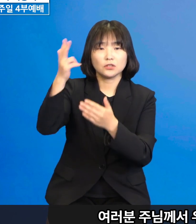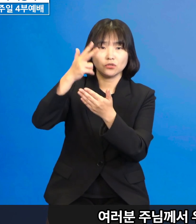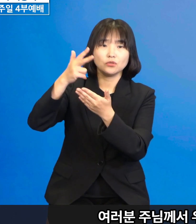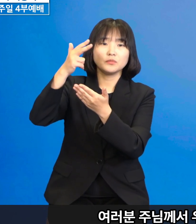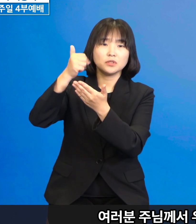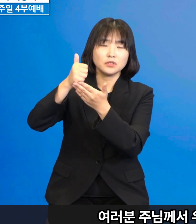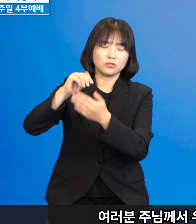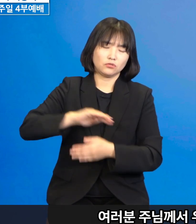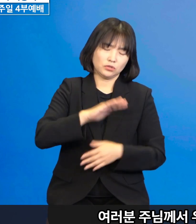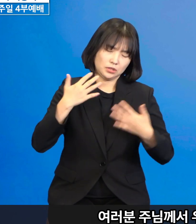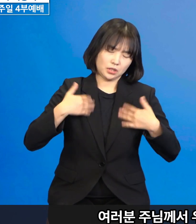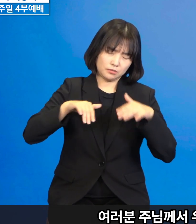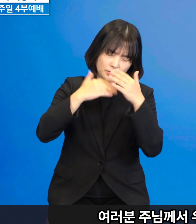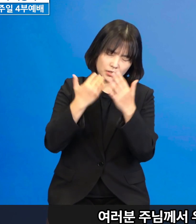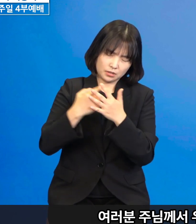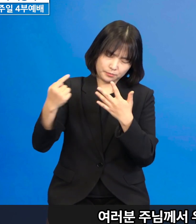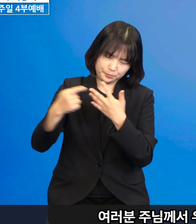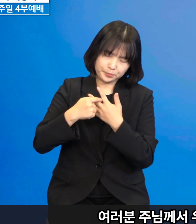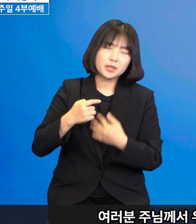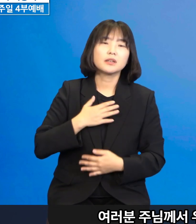주님께서 우리의 약함을 다 아십니다.